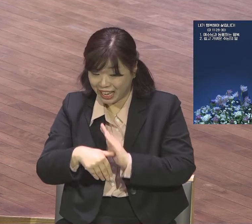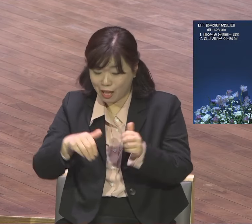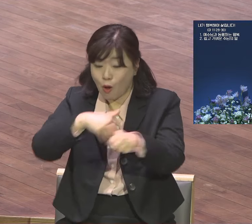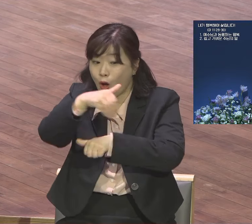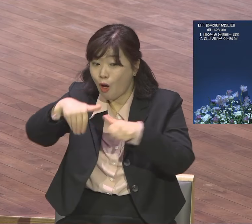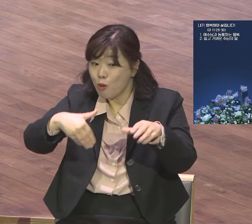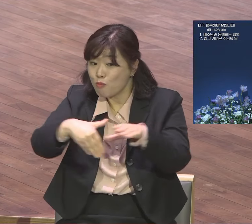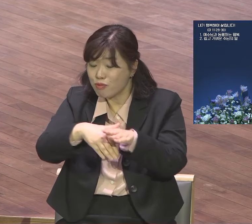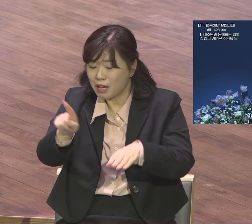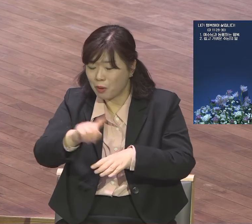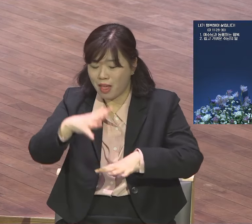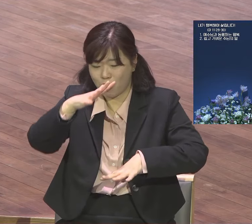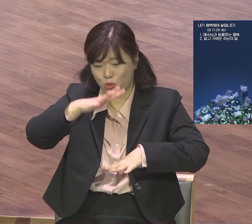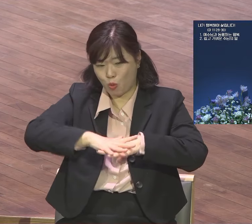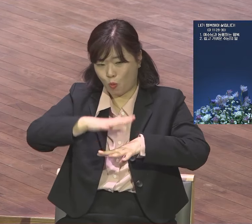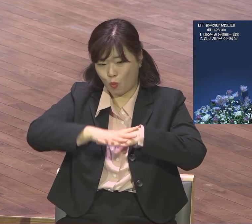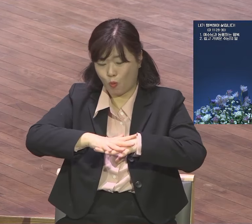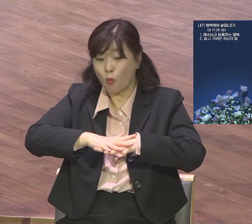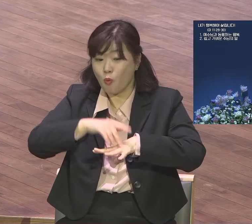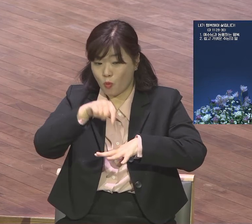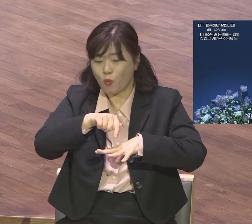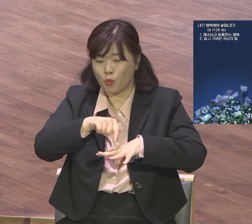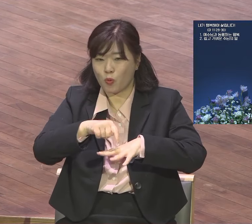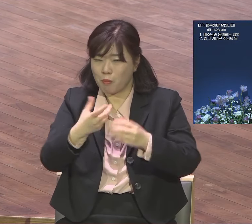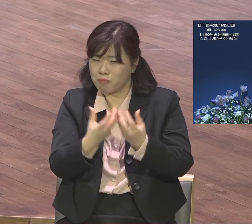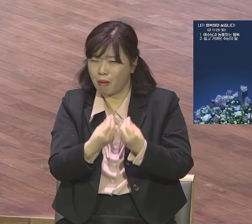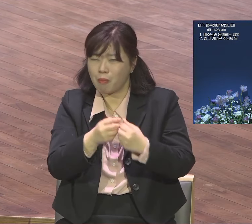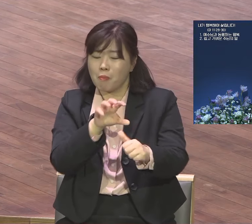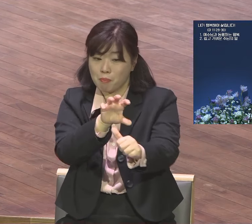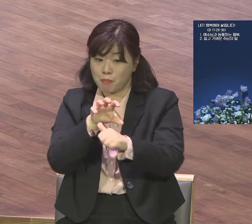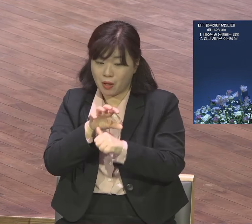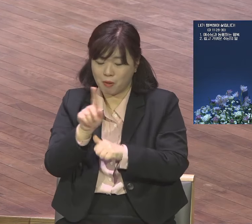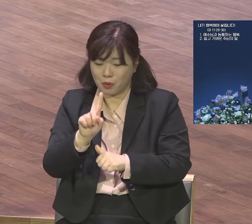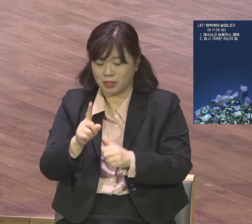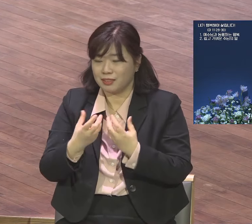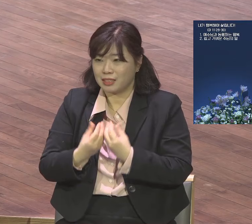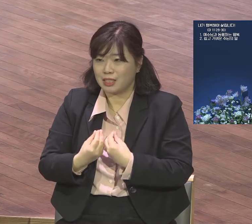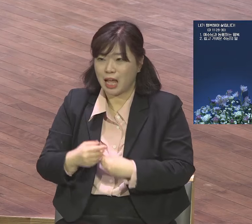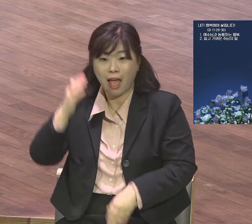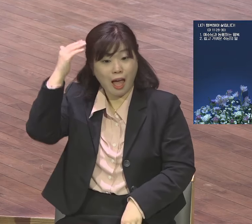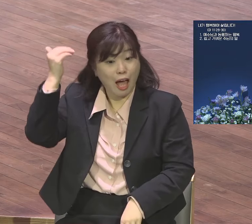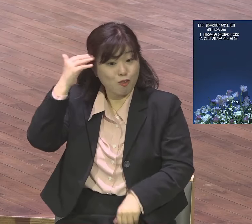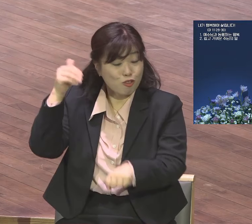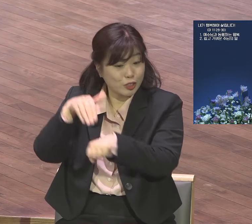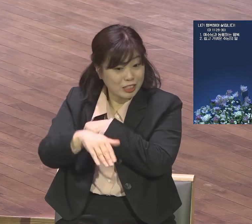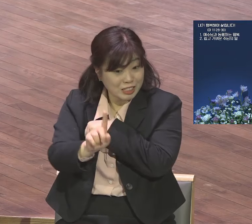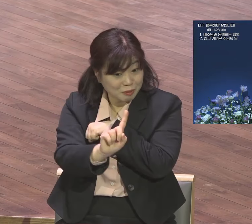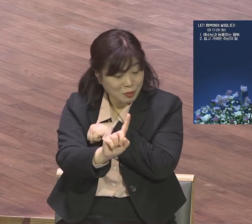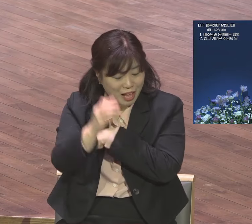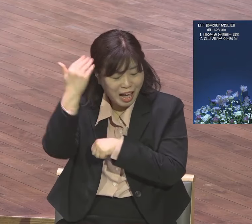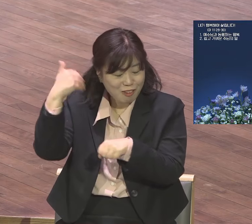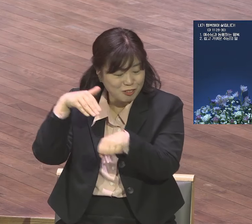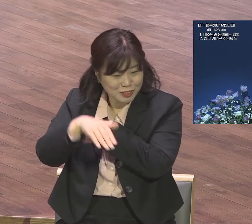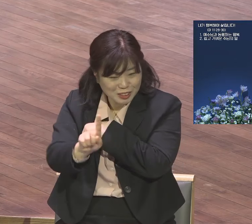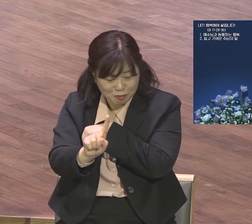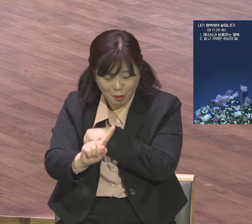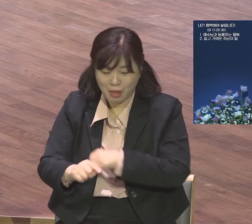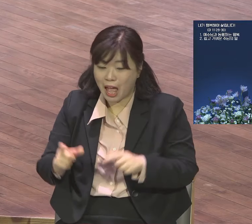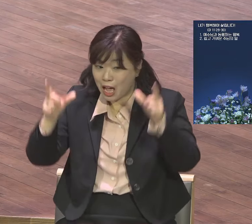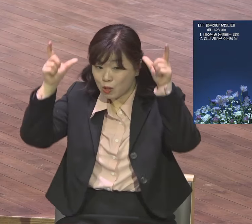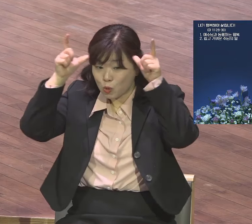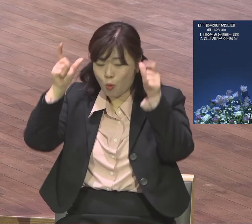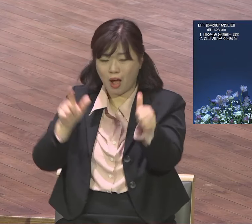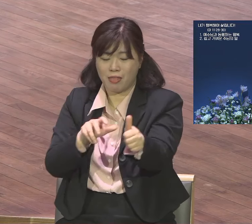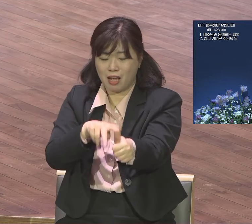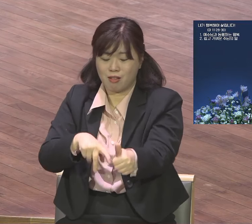때 대부분 한 마리에게만 씌워서 밭을 갈게 합니다. 그러나 이스라엘의 멍에는 짝을